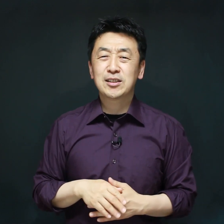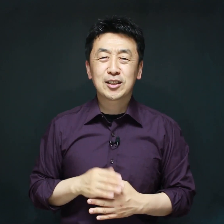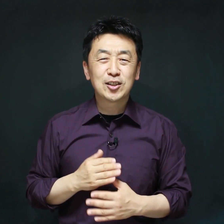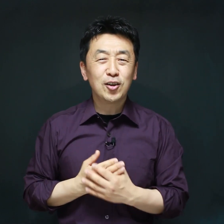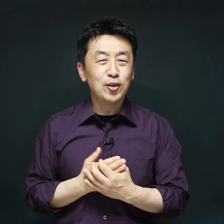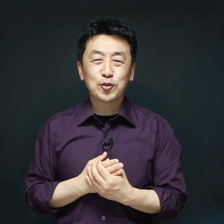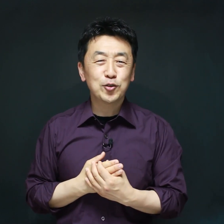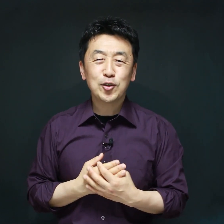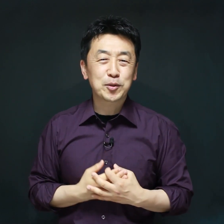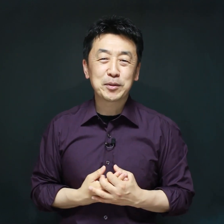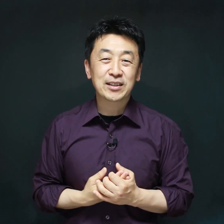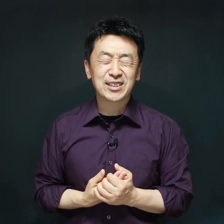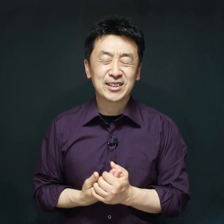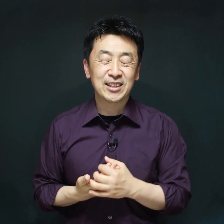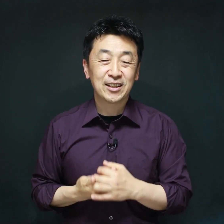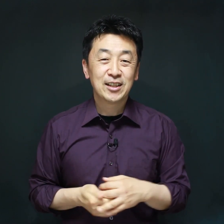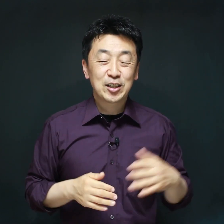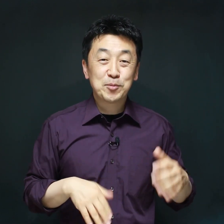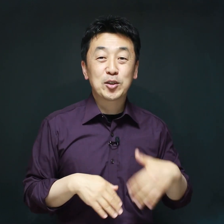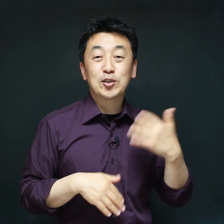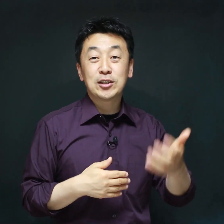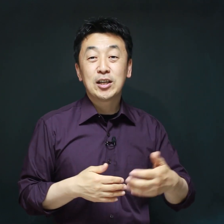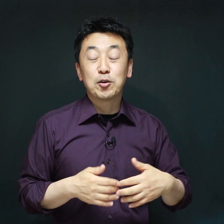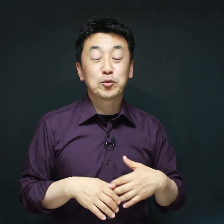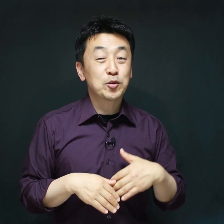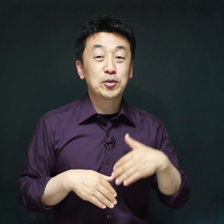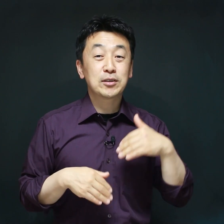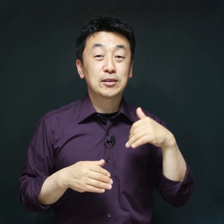사실은 그럴 수는 없습니다, 사실은. 네. 그러면 저는 무조건